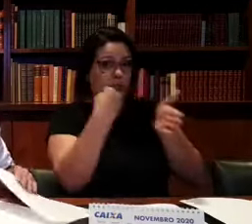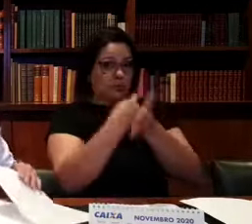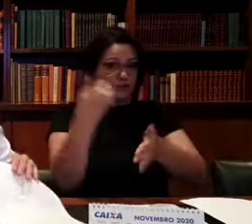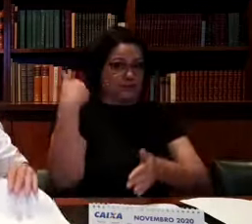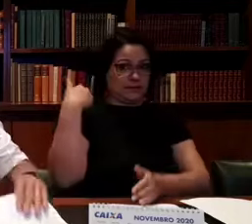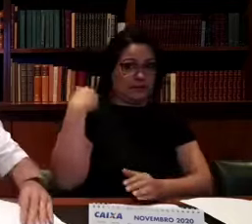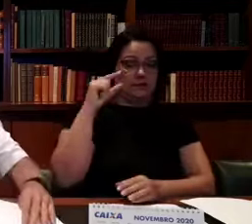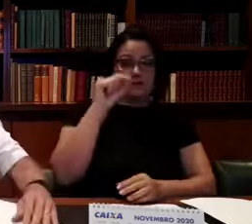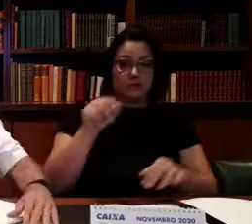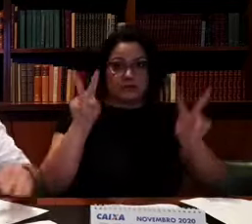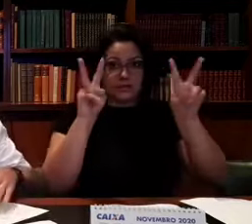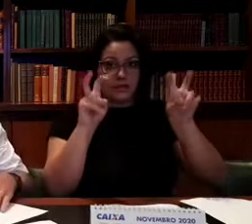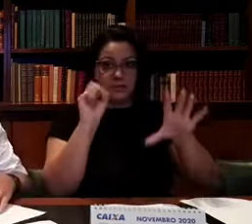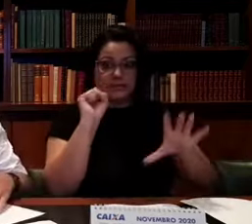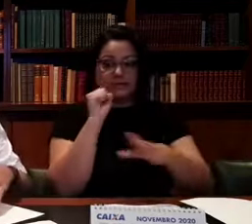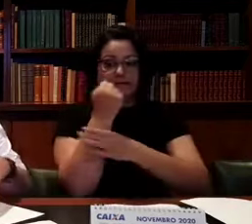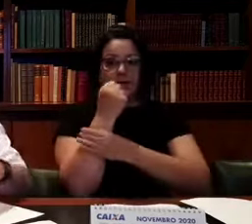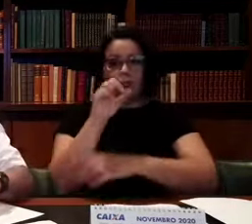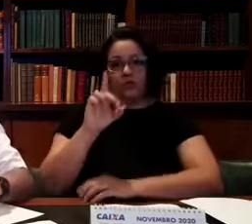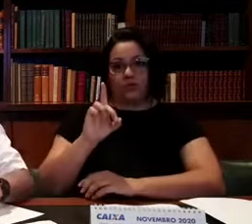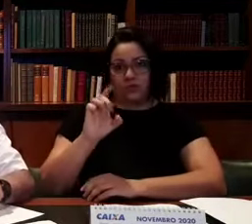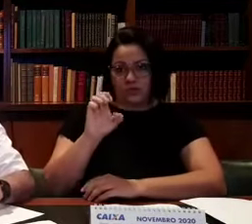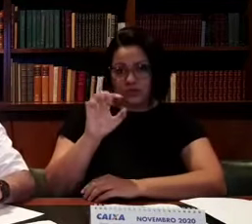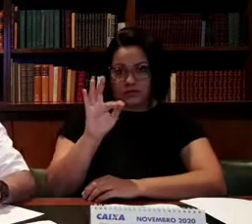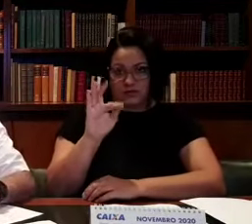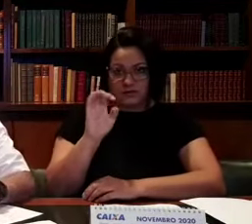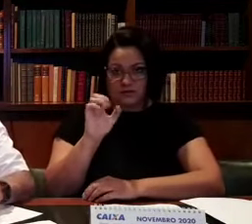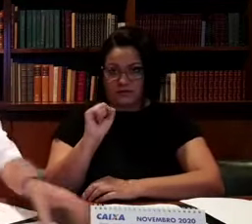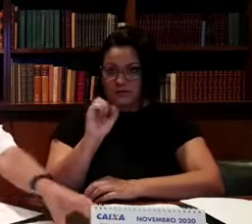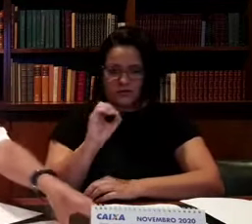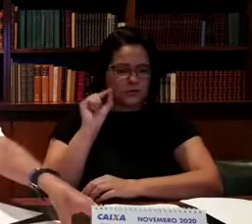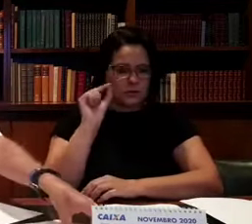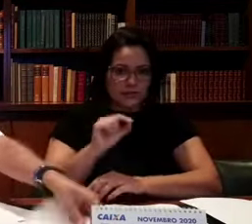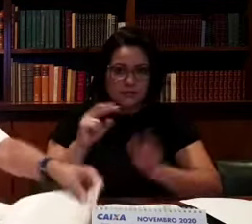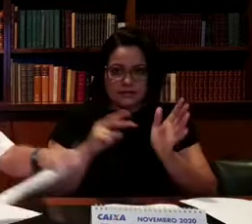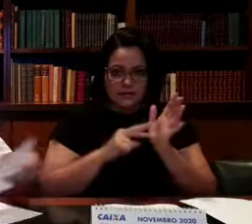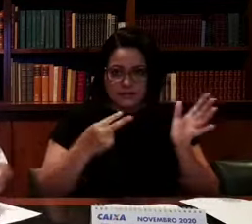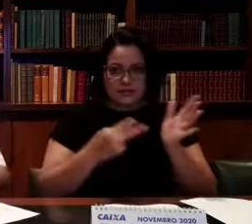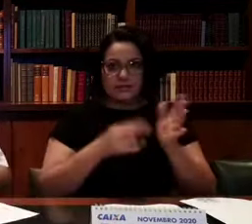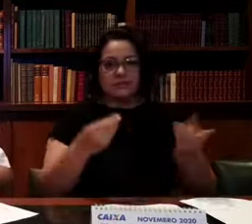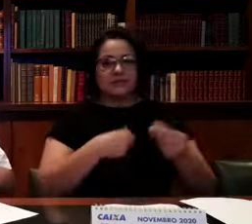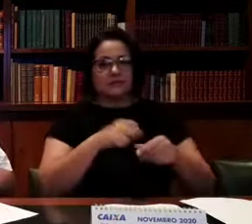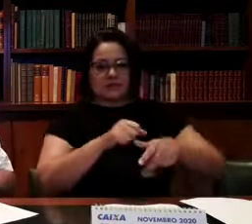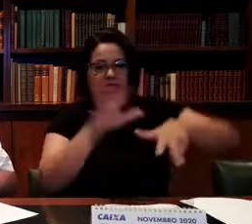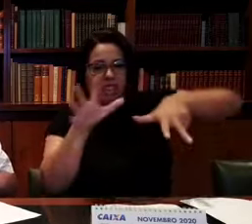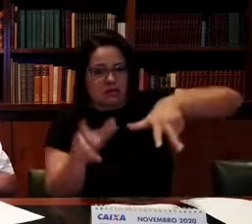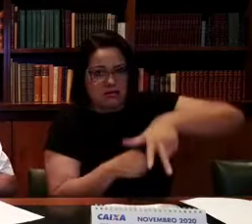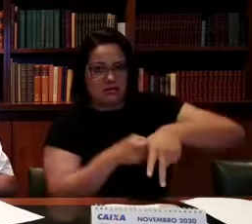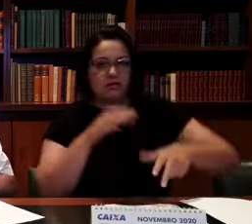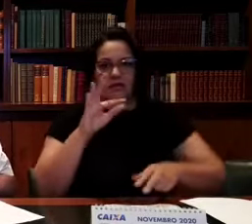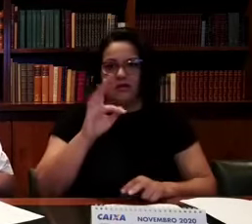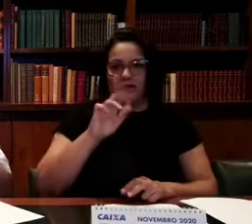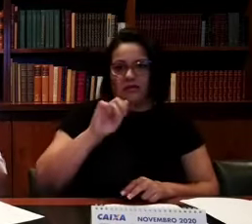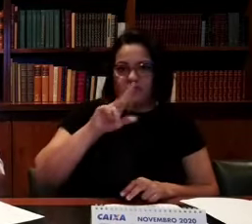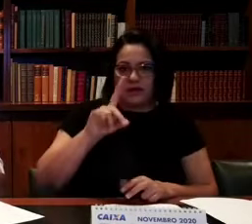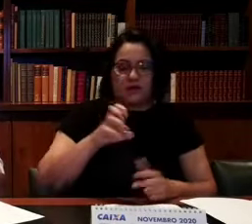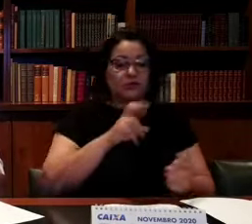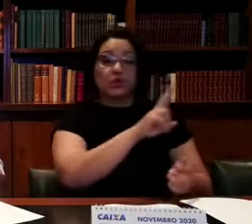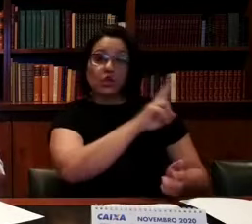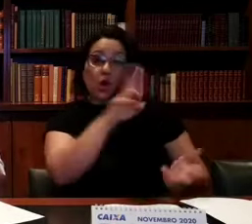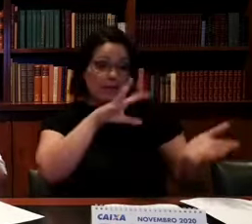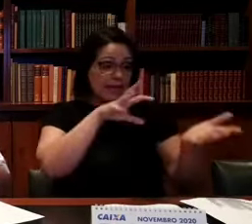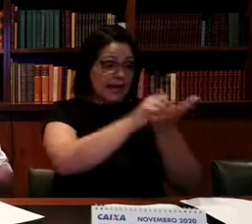questionada sobre o seguro-defeso que são há a questão das fraudes a questão do recadastramento